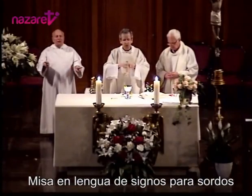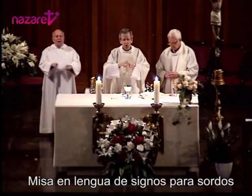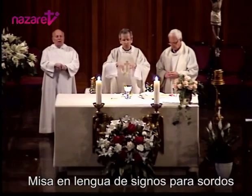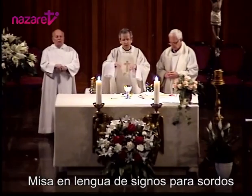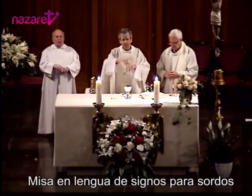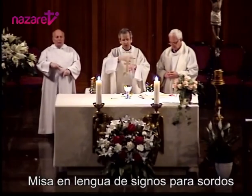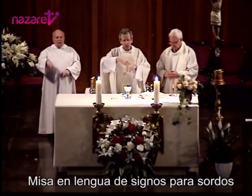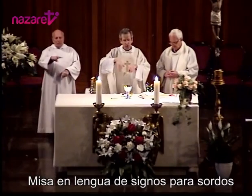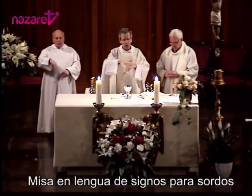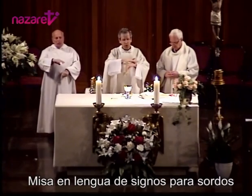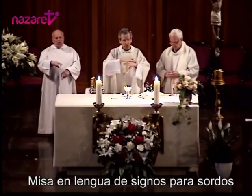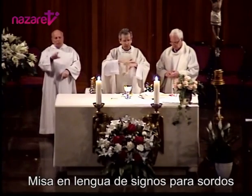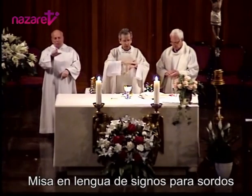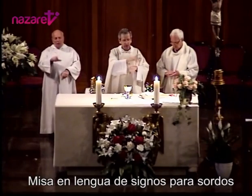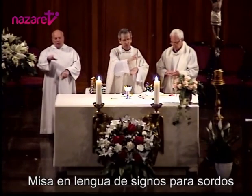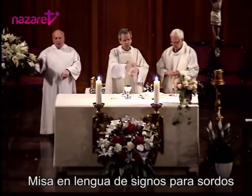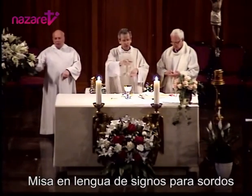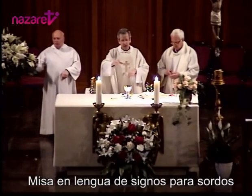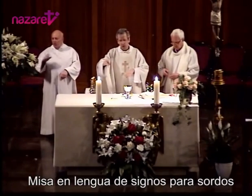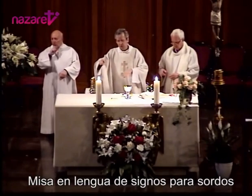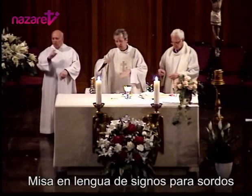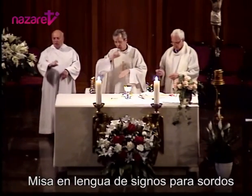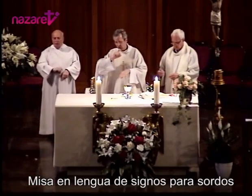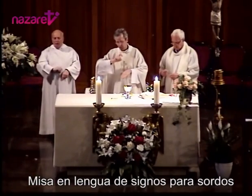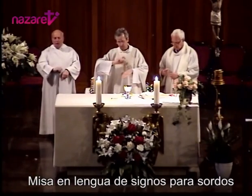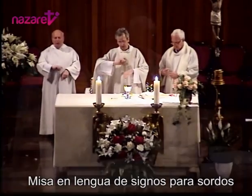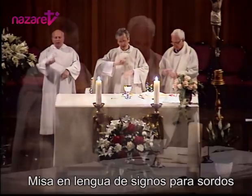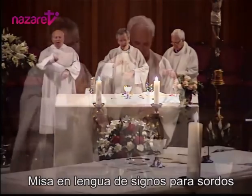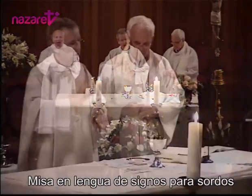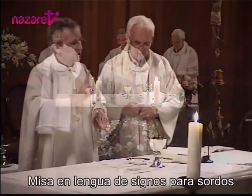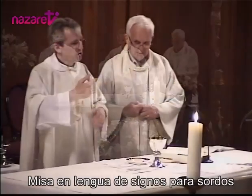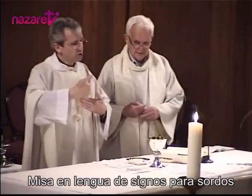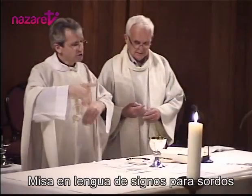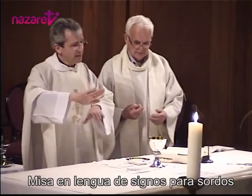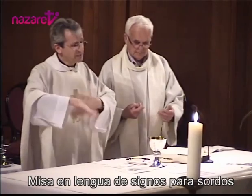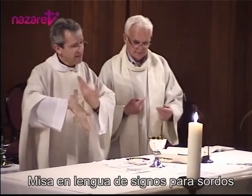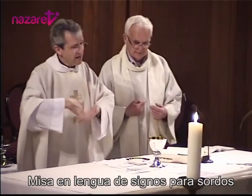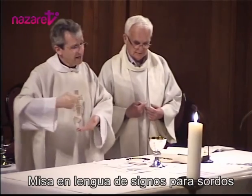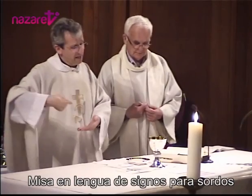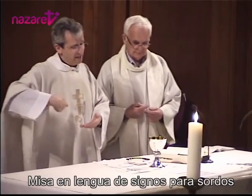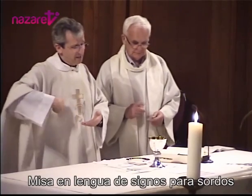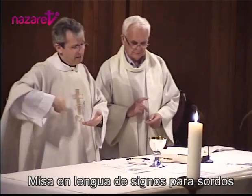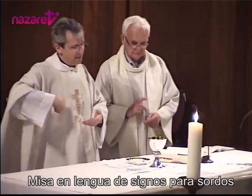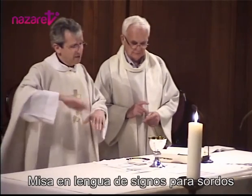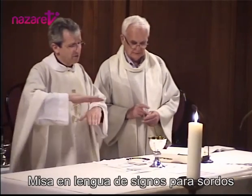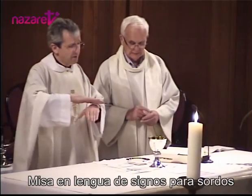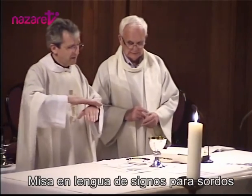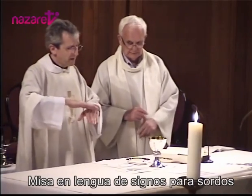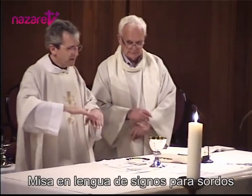como también nosotros perdonamos a los que nos ofenden. No nos dejes caer en la tentación y